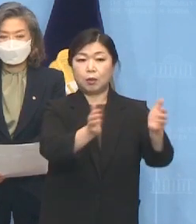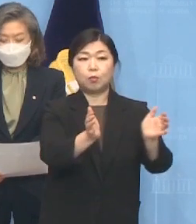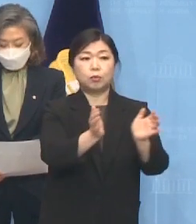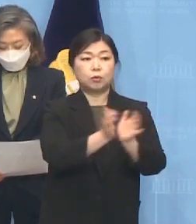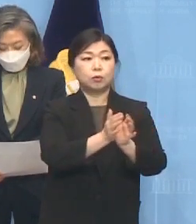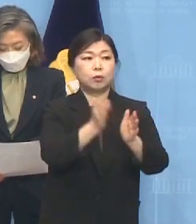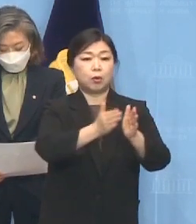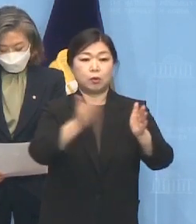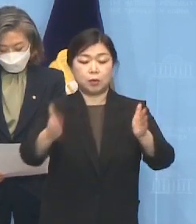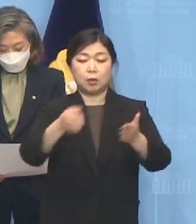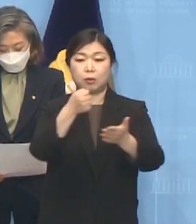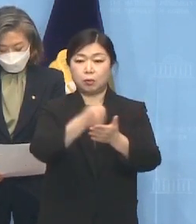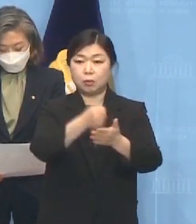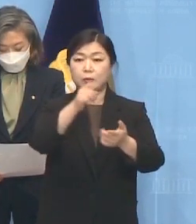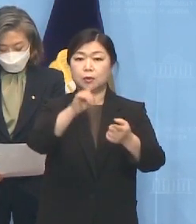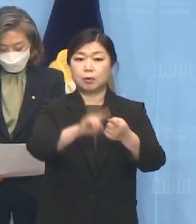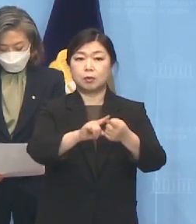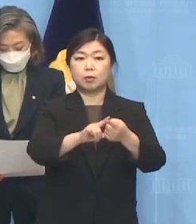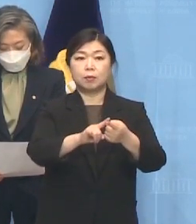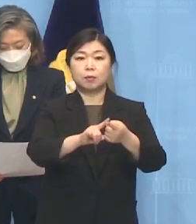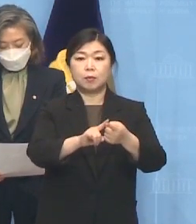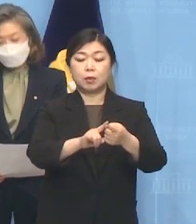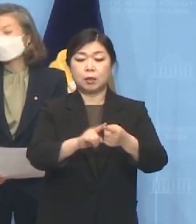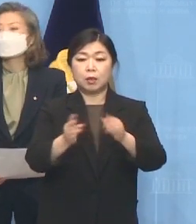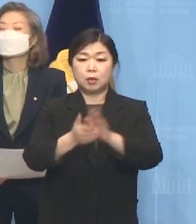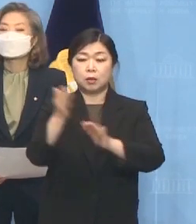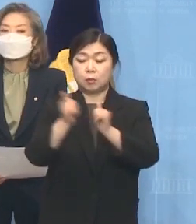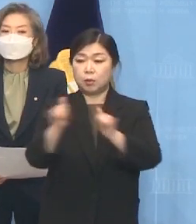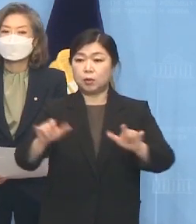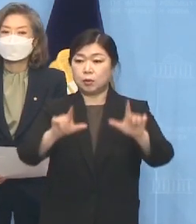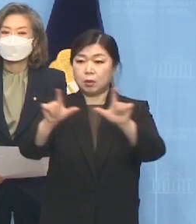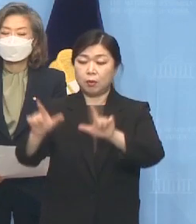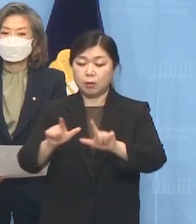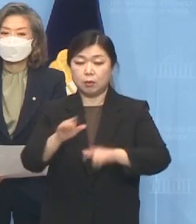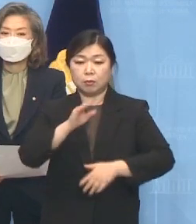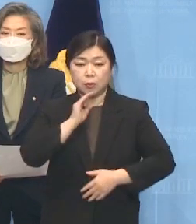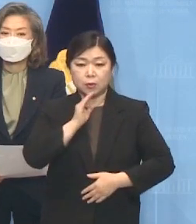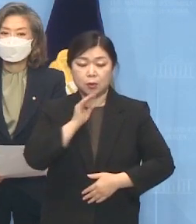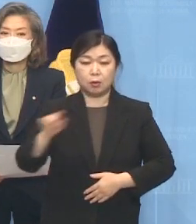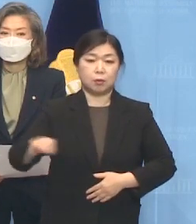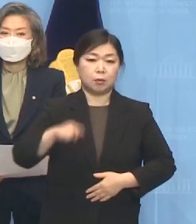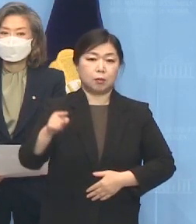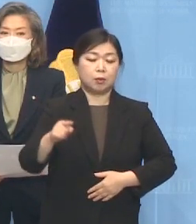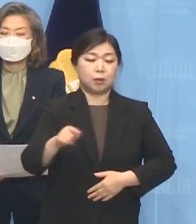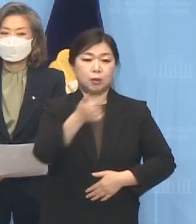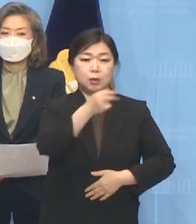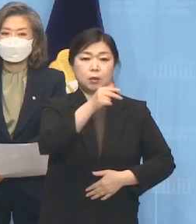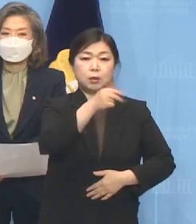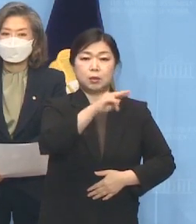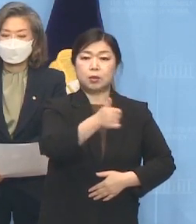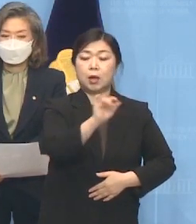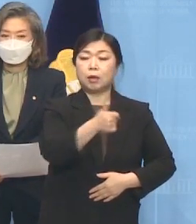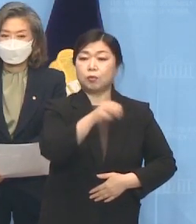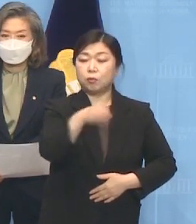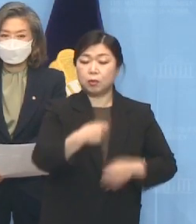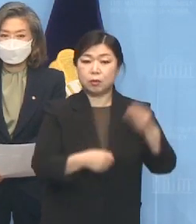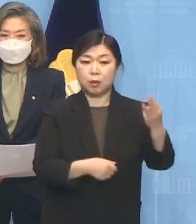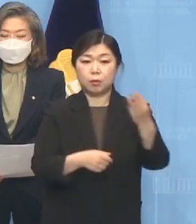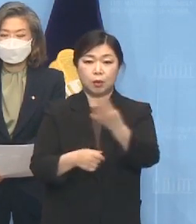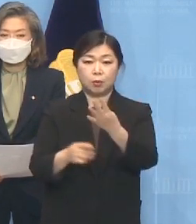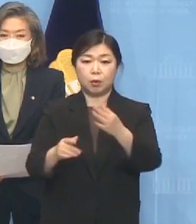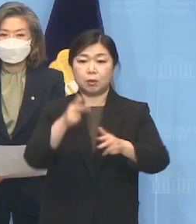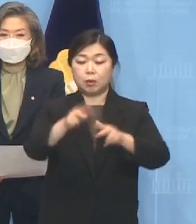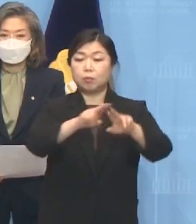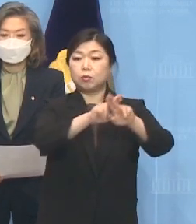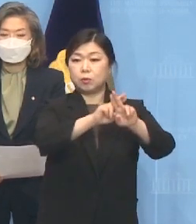연장 결정에 대해 시민사회에서는 사실상 신화 늘 3 4 5 기 사업